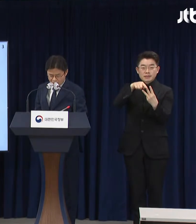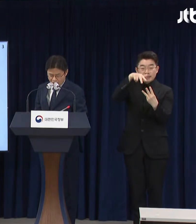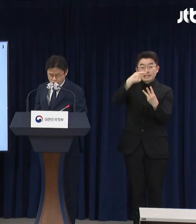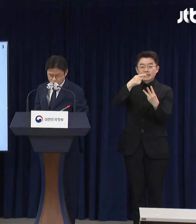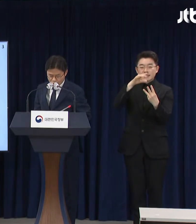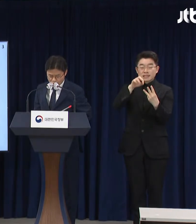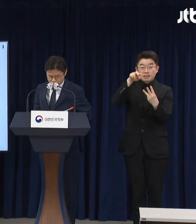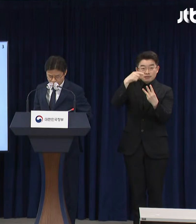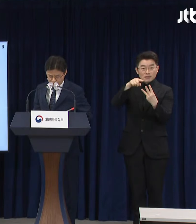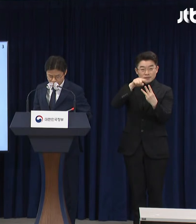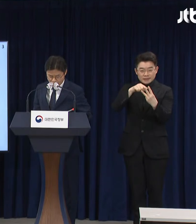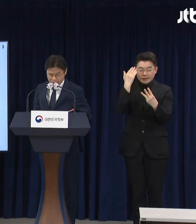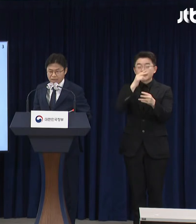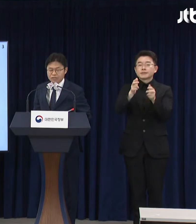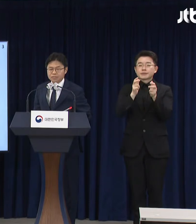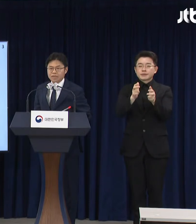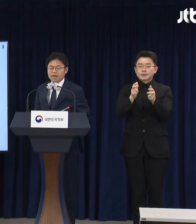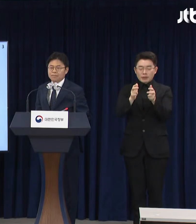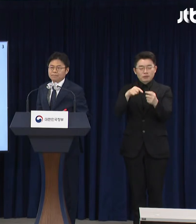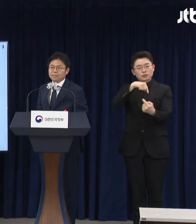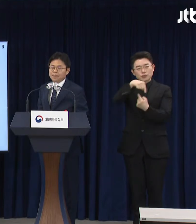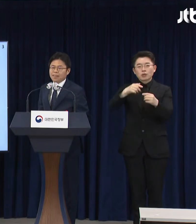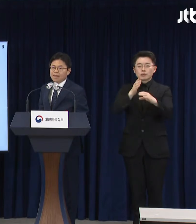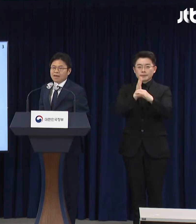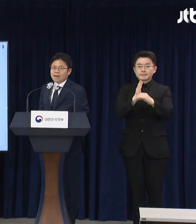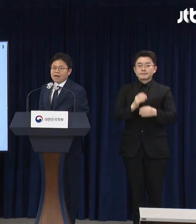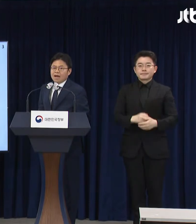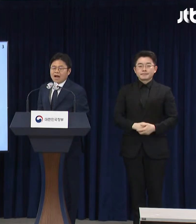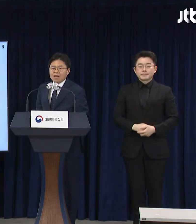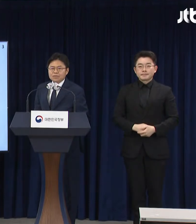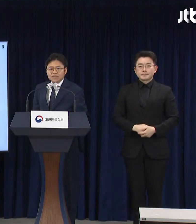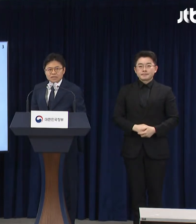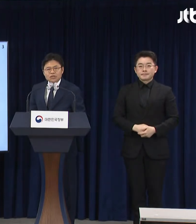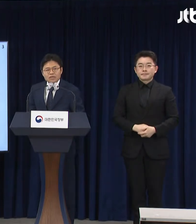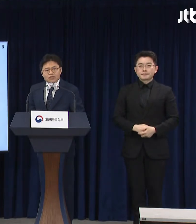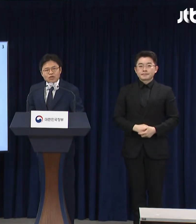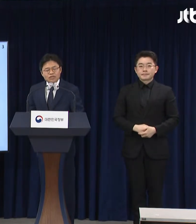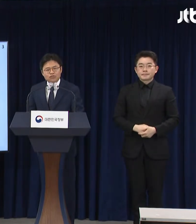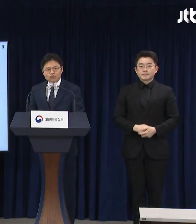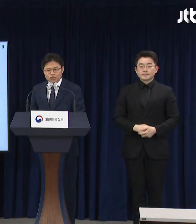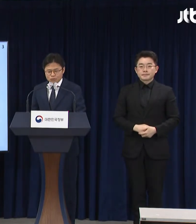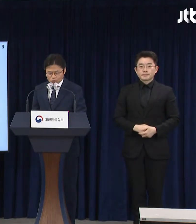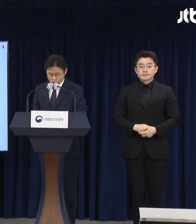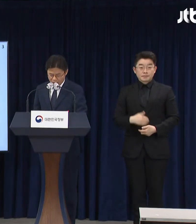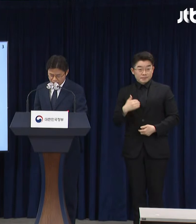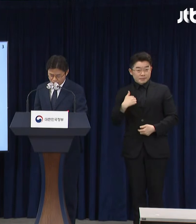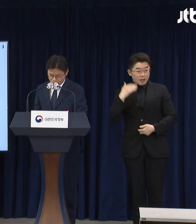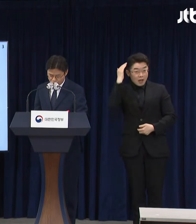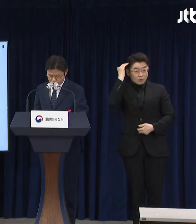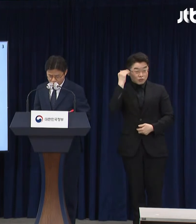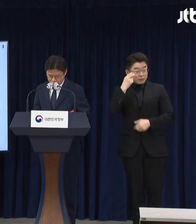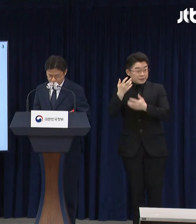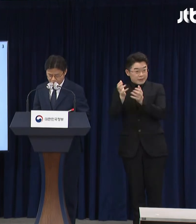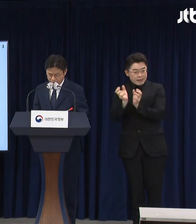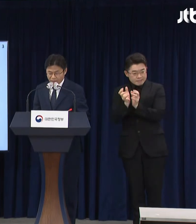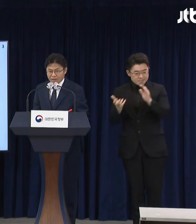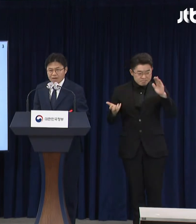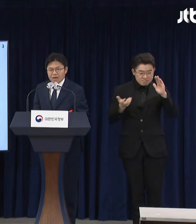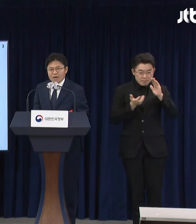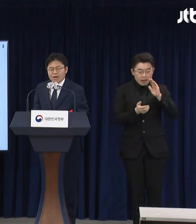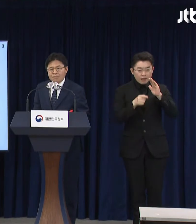위주로 가동되고 있는 것을 확인하였습니다. 알프스 시설에서 저희들이 중점적으로 확인한 부분은